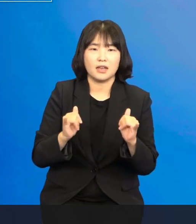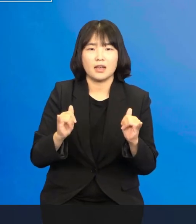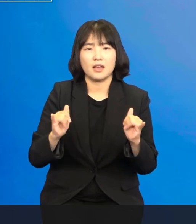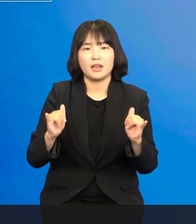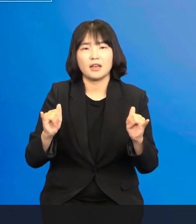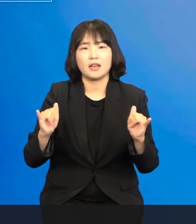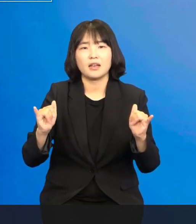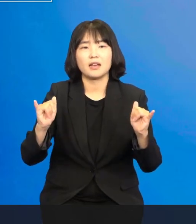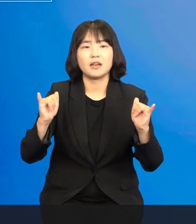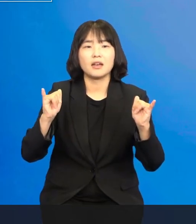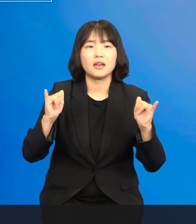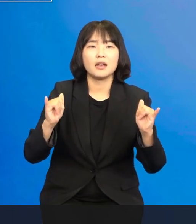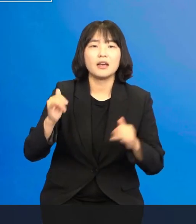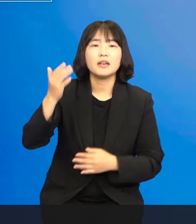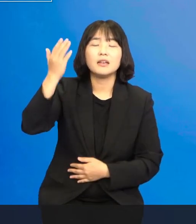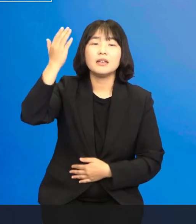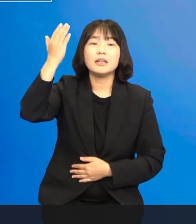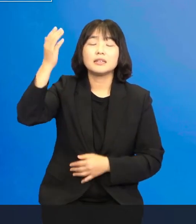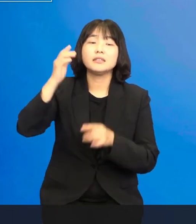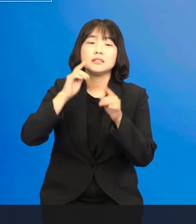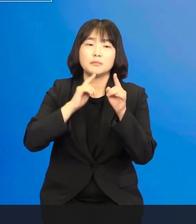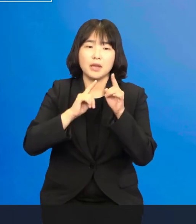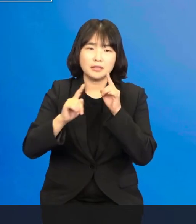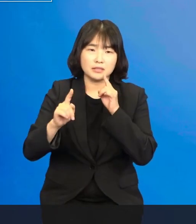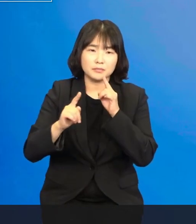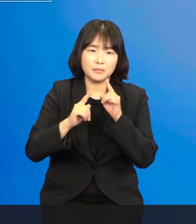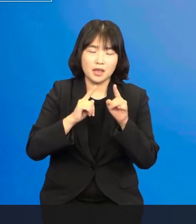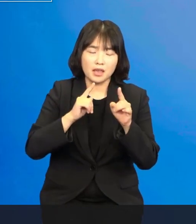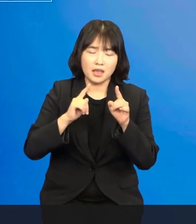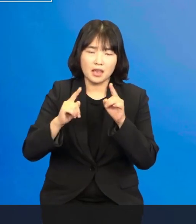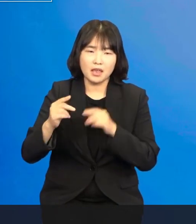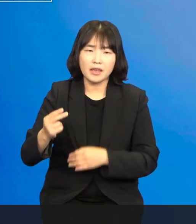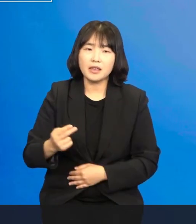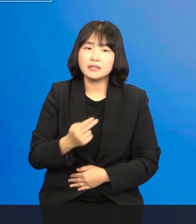말씀에 생명을 거는 자, 그 말씀에